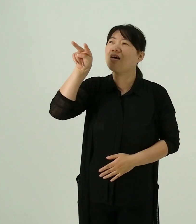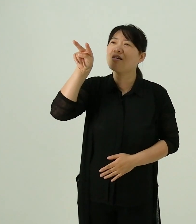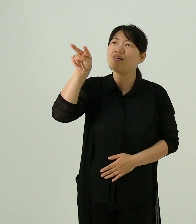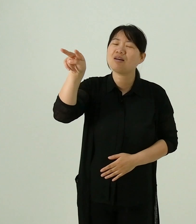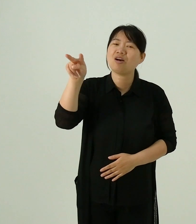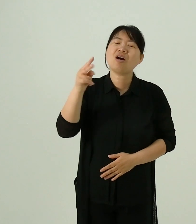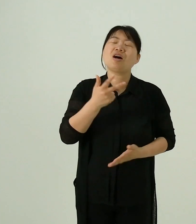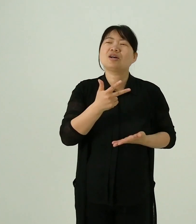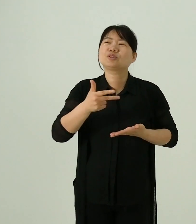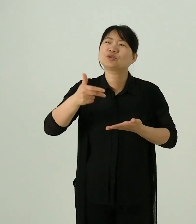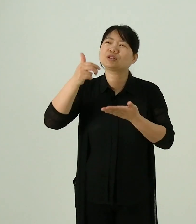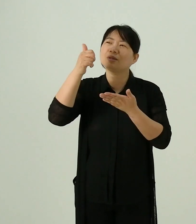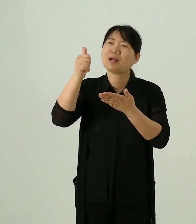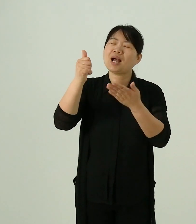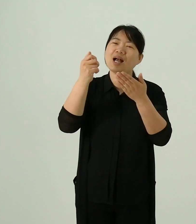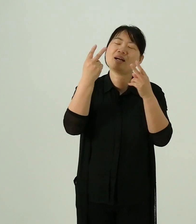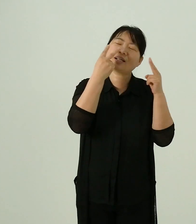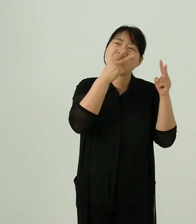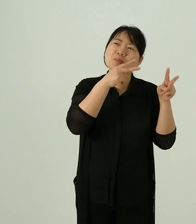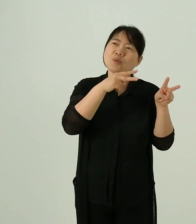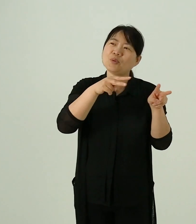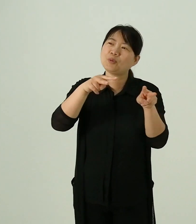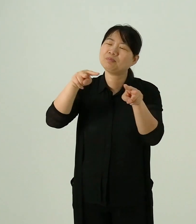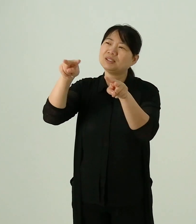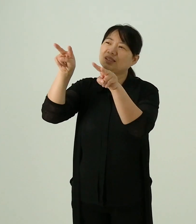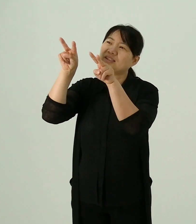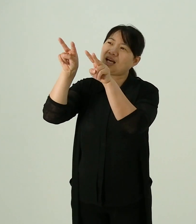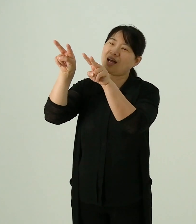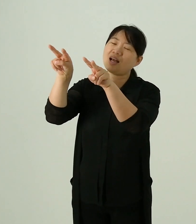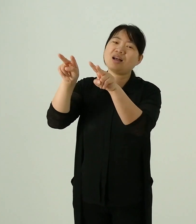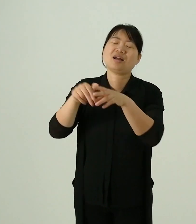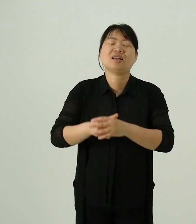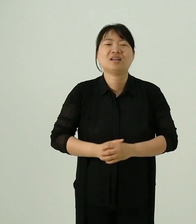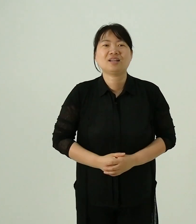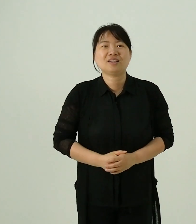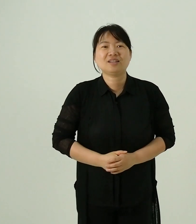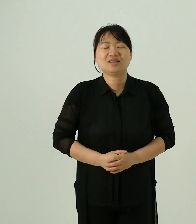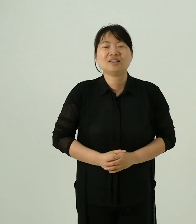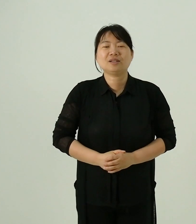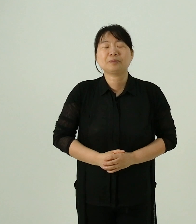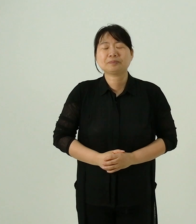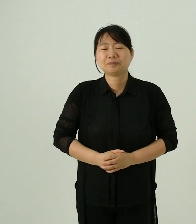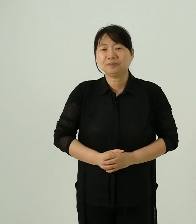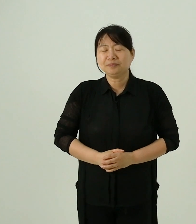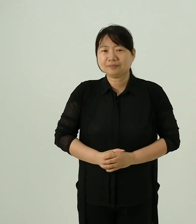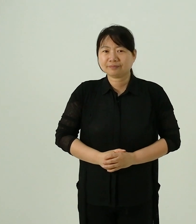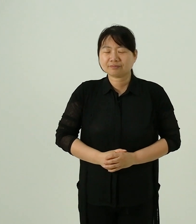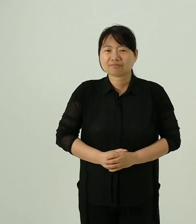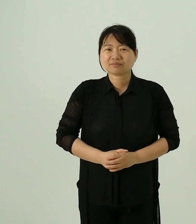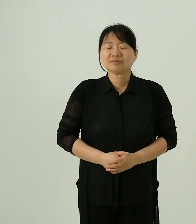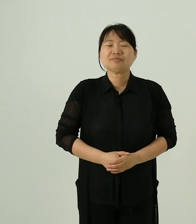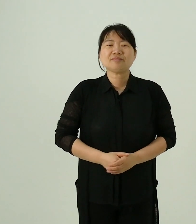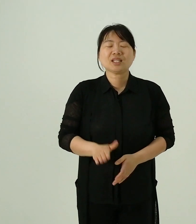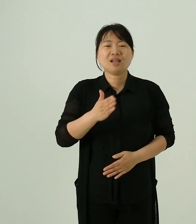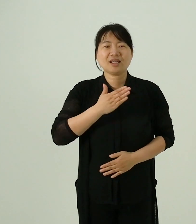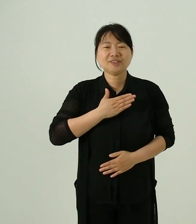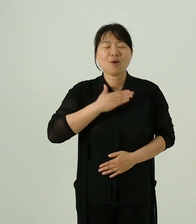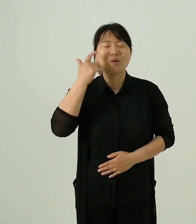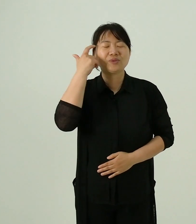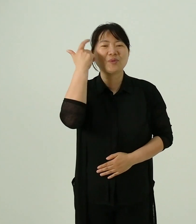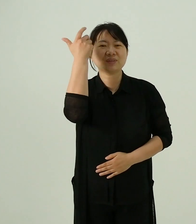눈들어 주를 우리 다시 한번 손을 들고 내 영혼이 확정되고 확정되어